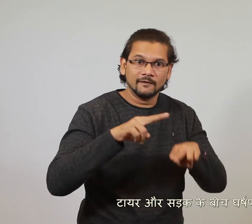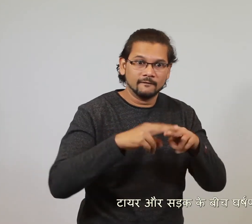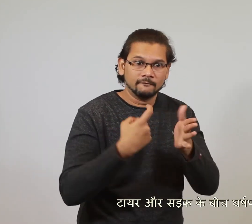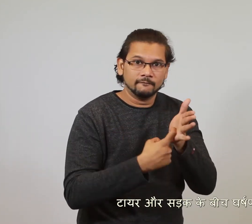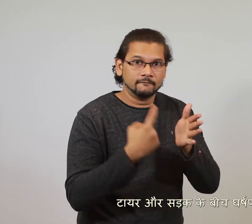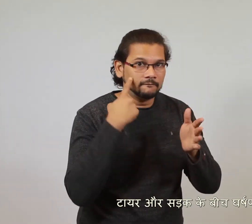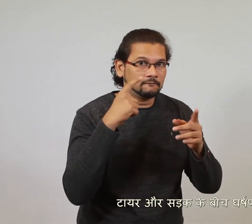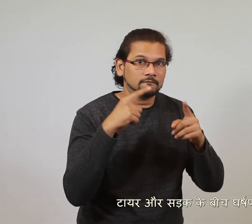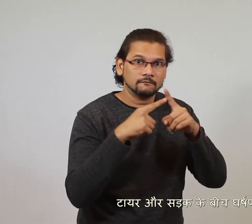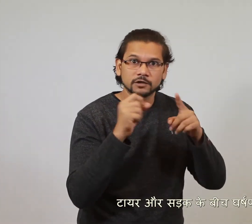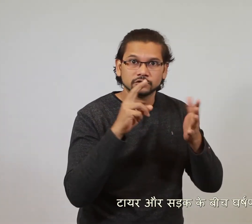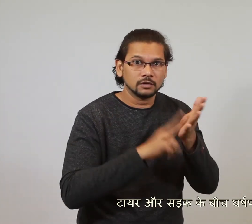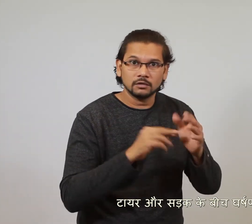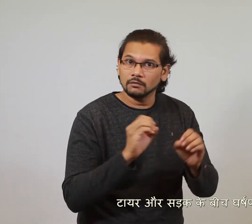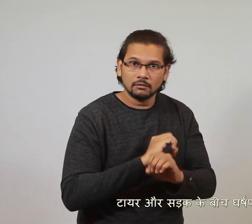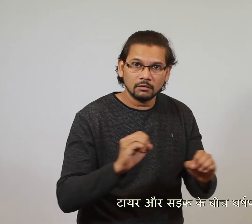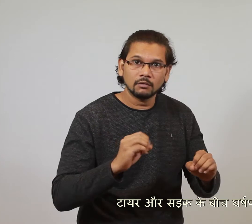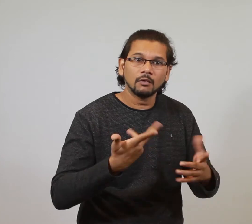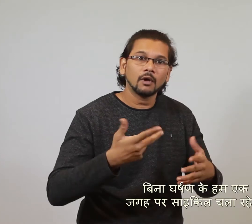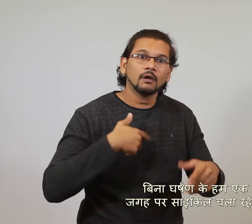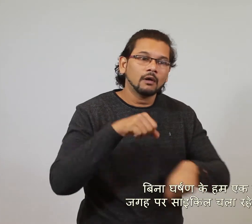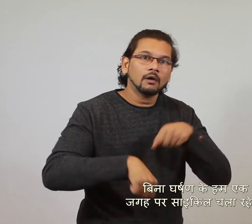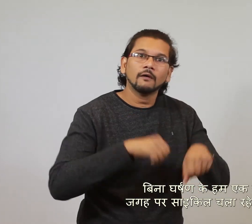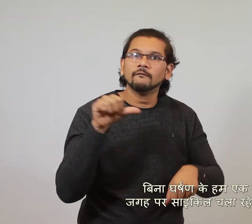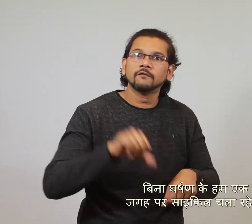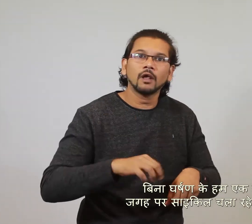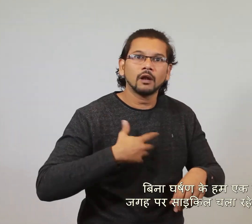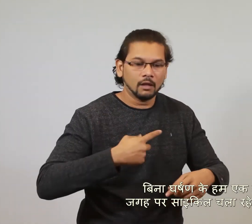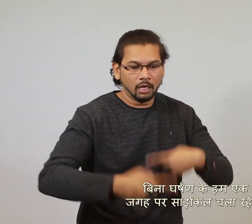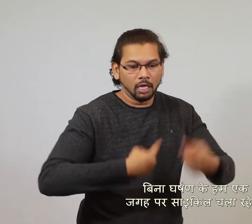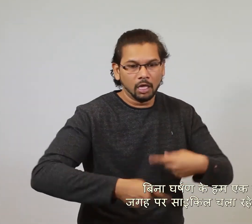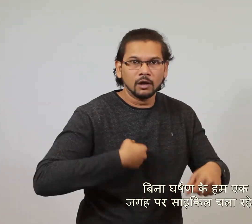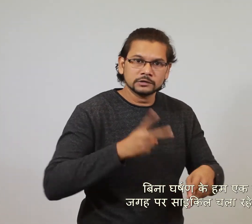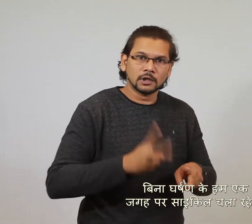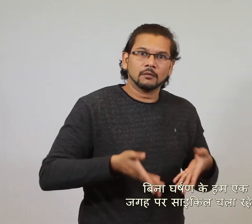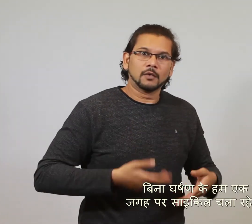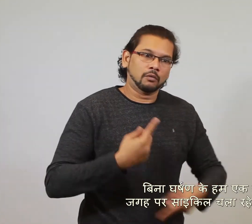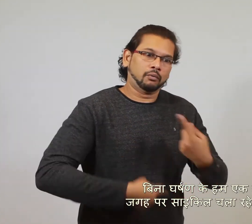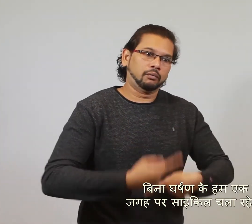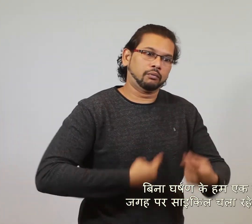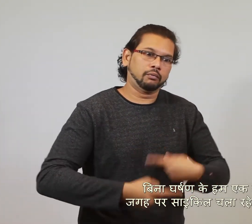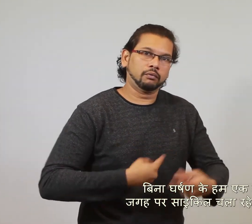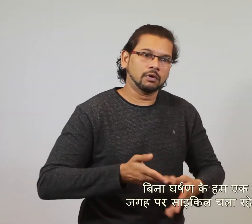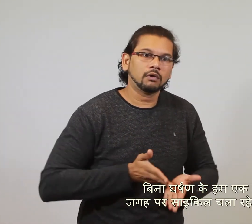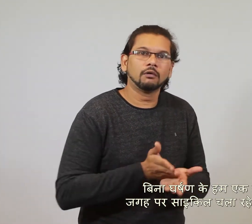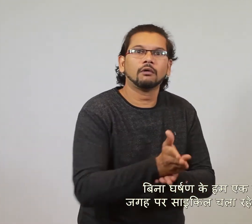अगर तायर और सडक के बीच घर्शन ना हो बिना घर्शन के हम एक ही जगा पर साइकल चला रहे होते